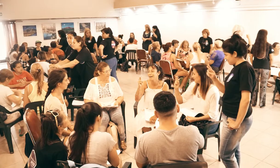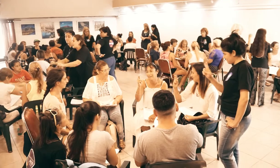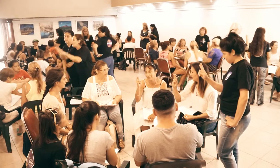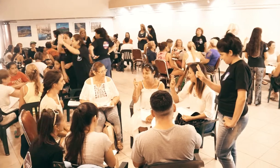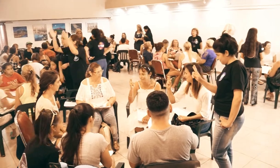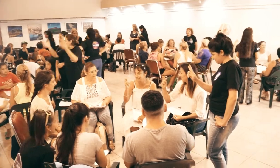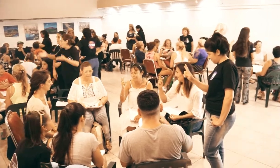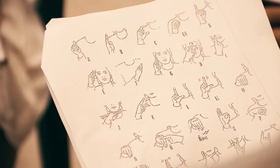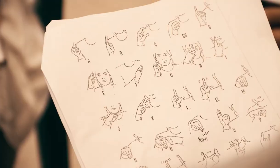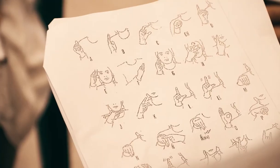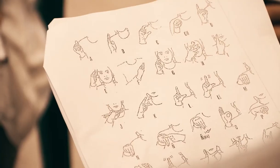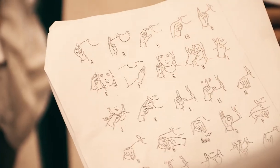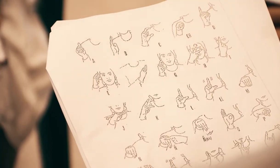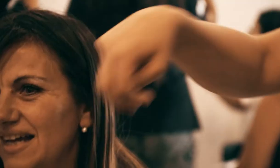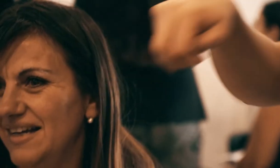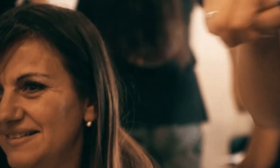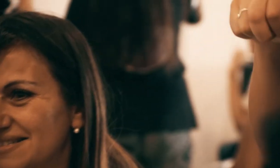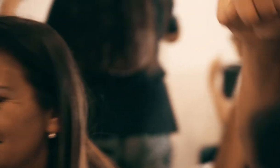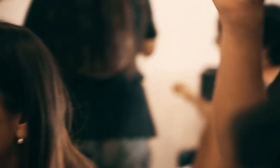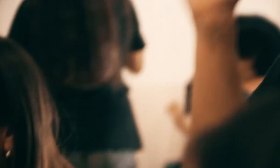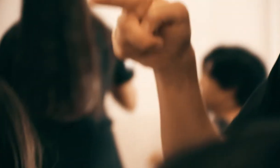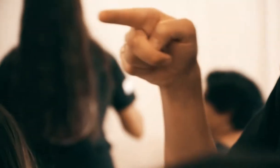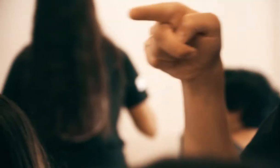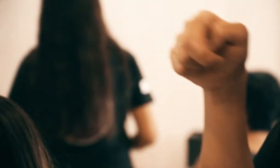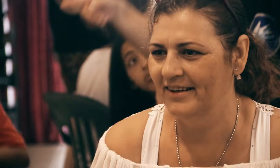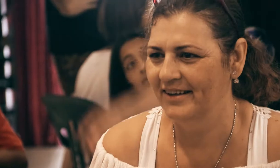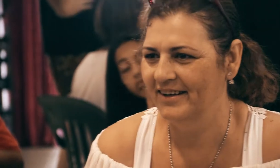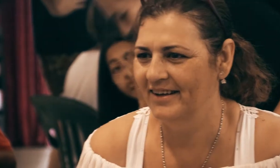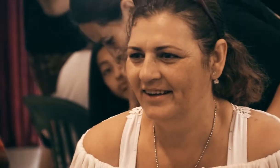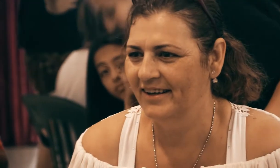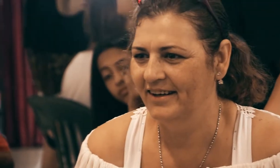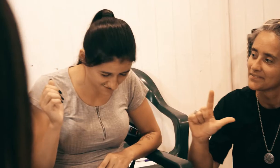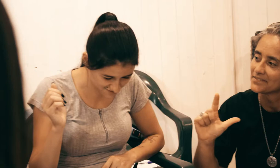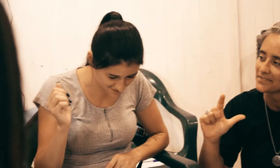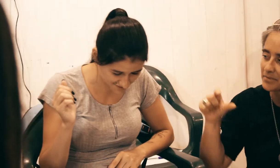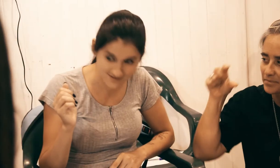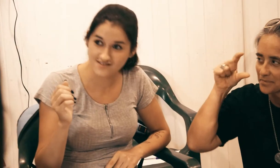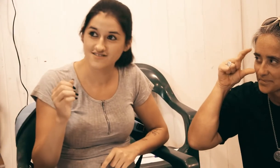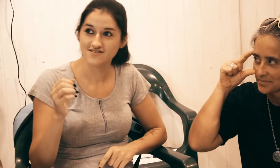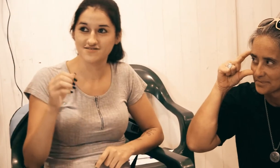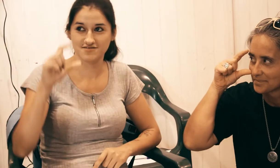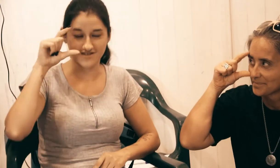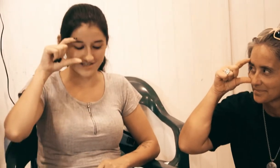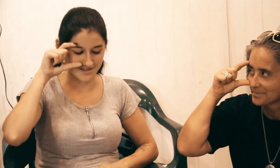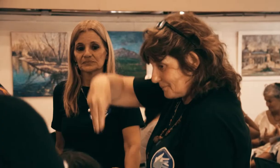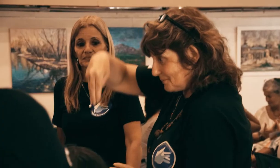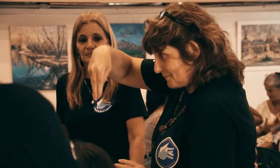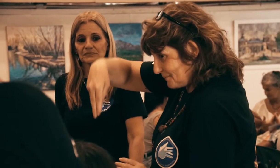pared. Te regalé la luna, me sumerjo en tu laguna, buscando la vacuna